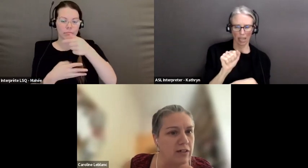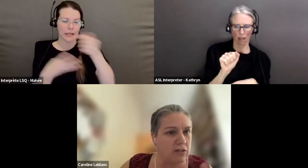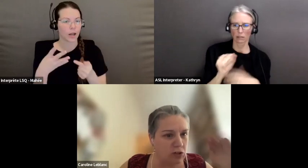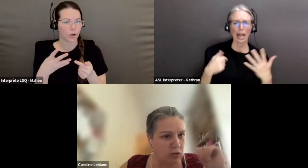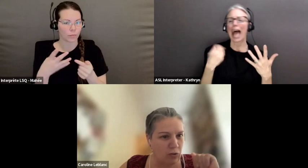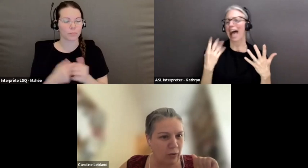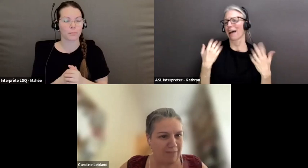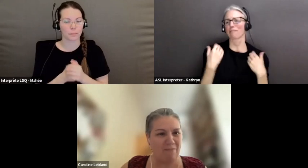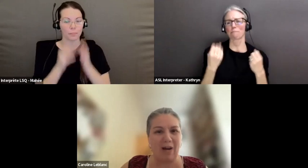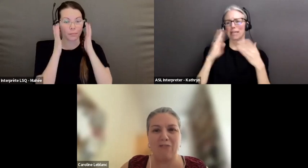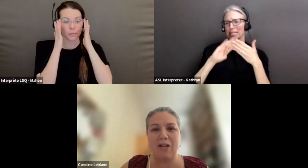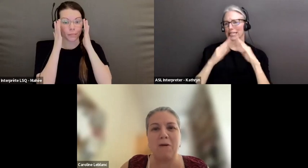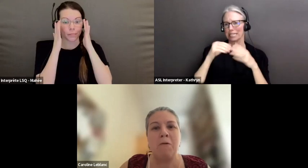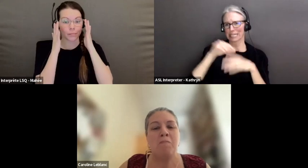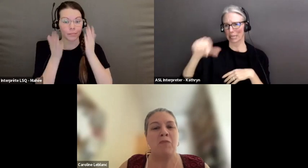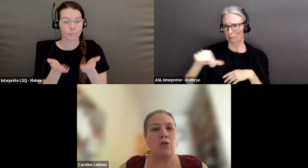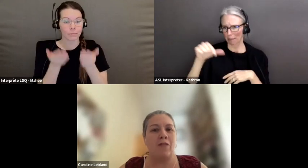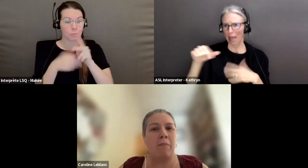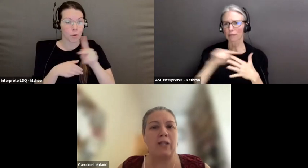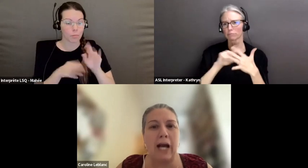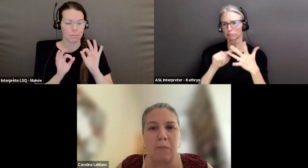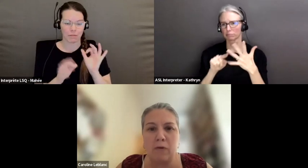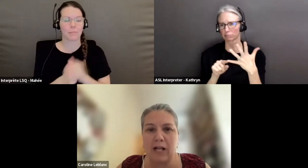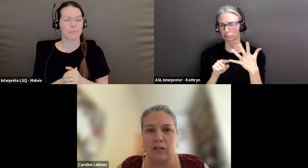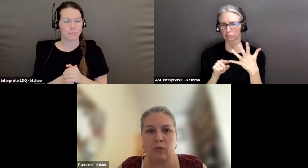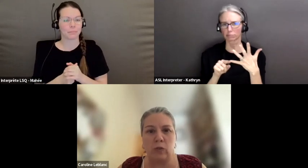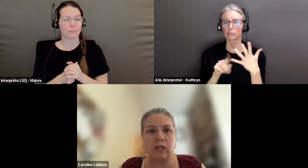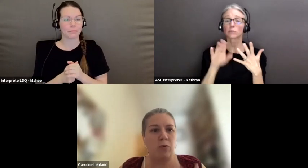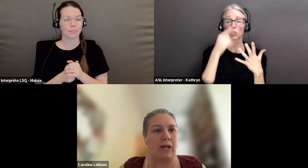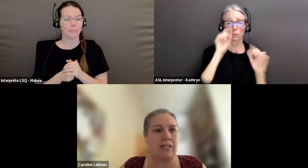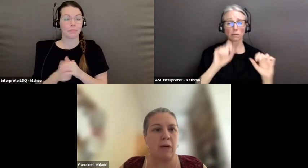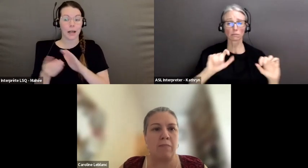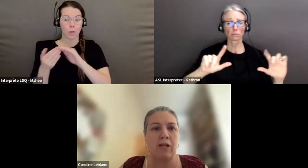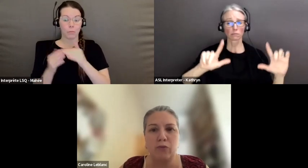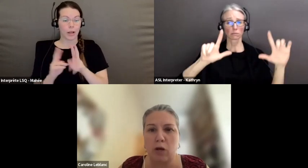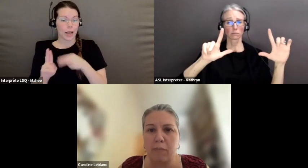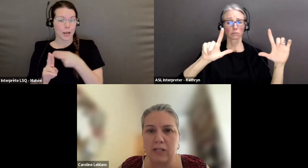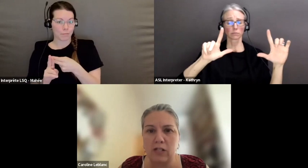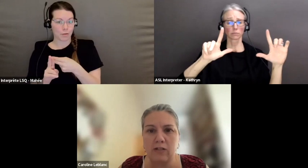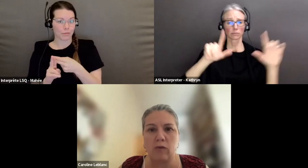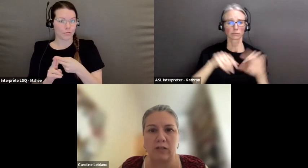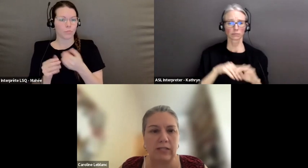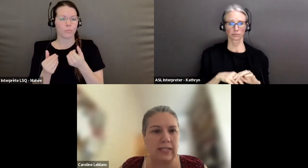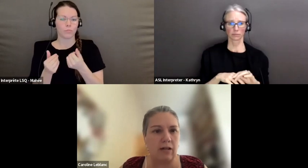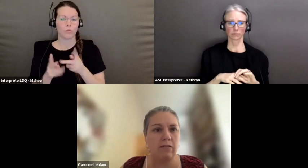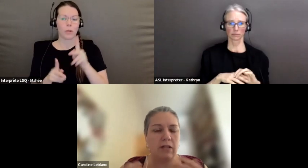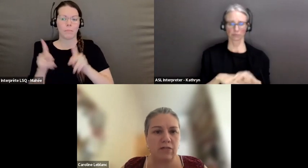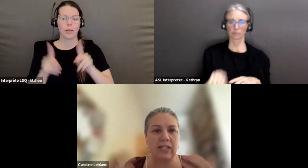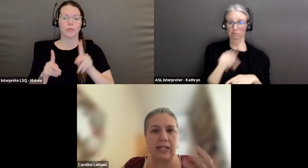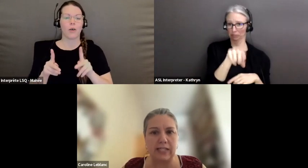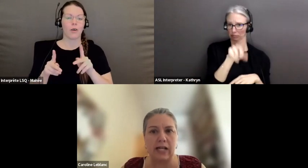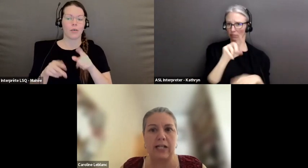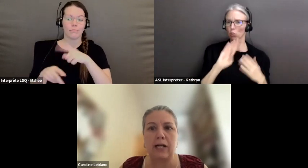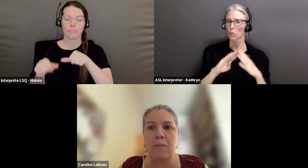bouger juste. Oui, parfait. Donc, on va aborder la réponse de la communauté. Plus principalement, il y a plusieurs personnes en situation d'itinérance, en